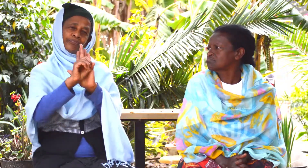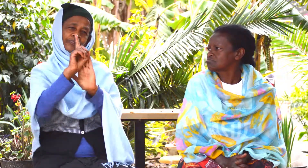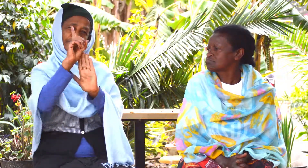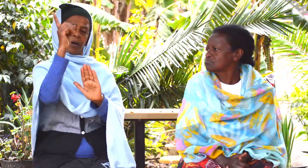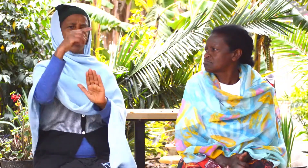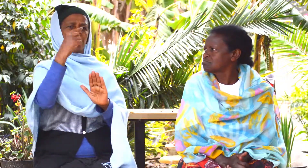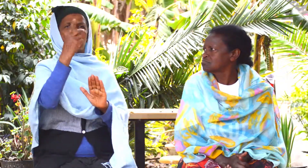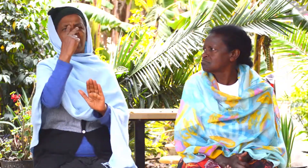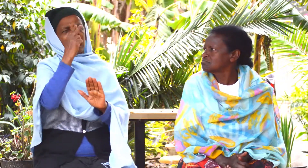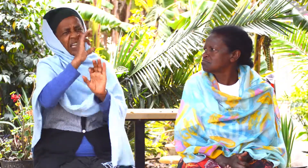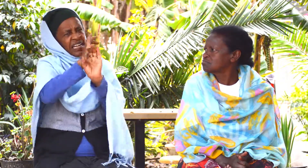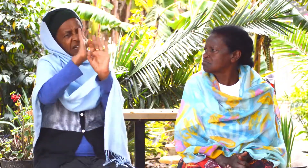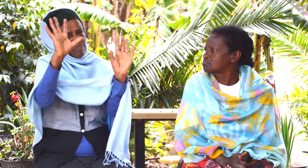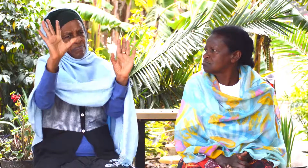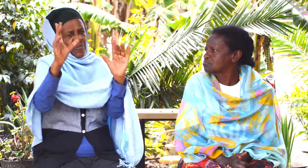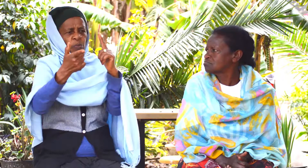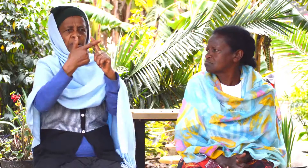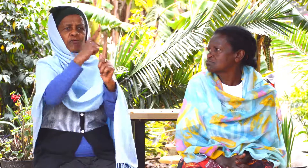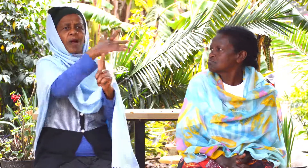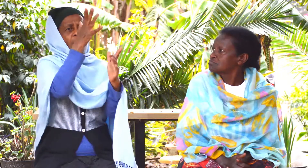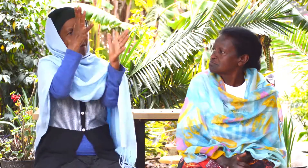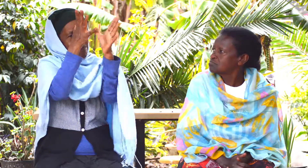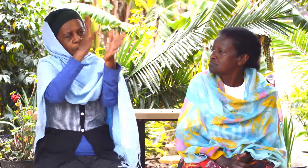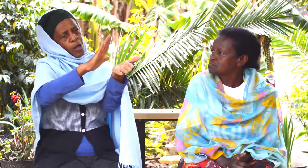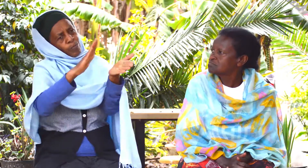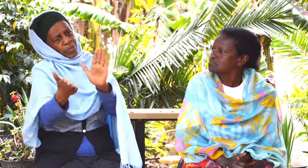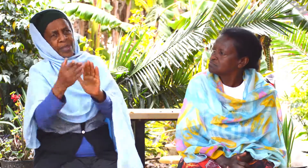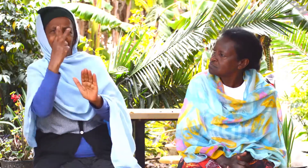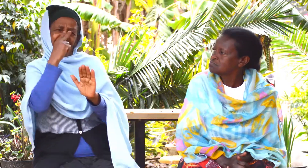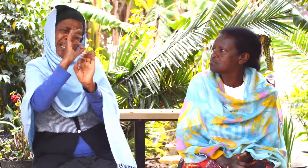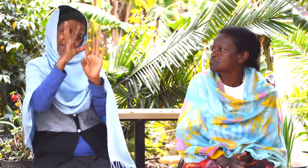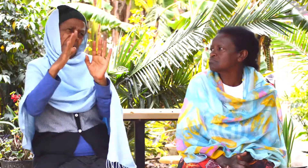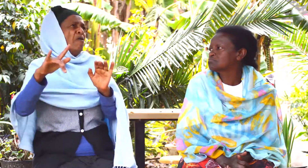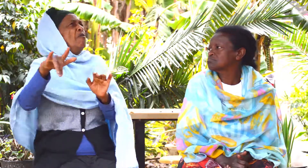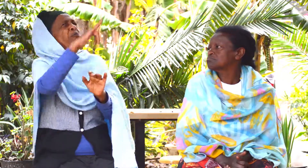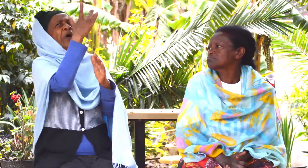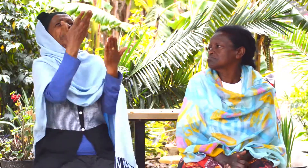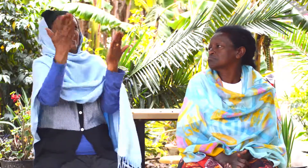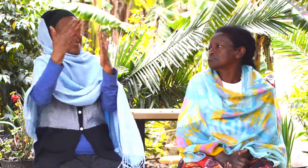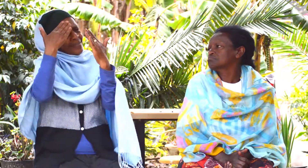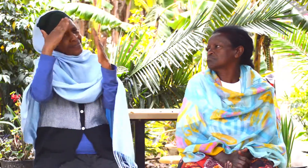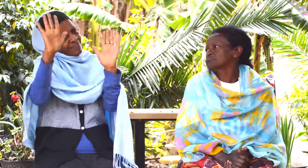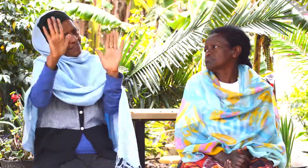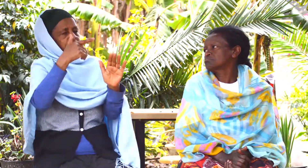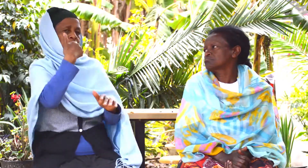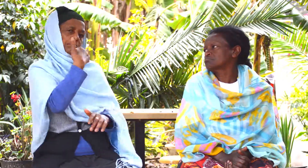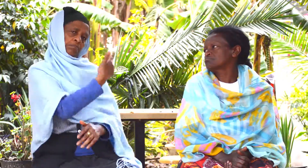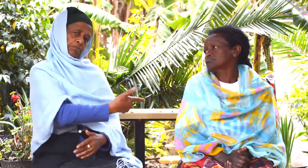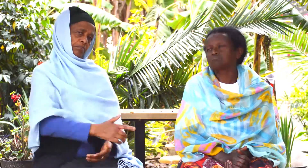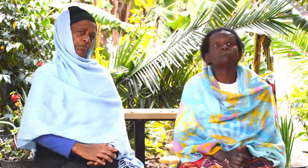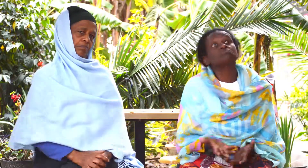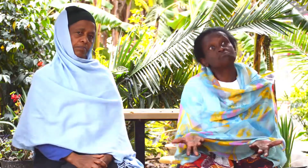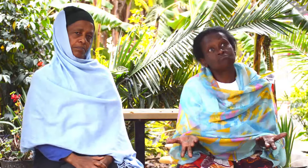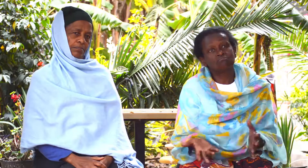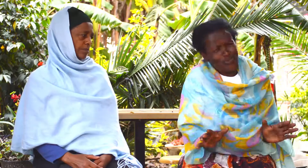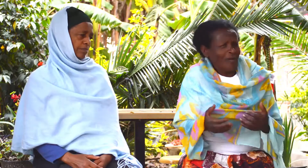anything about her son. በተጨማሪ አያቷ ሞቷል እና ምን አይነት ሁኔታ ውስጥ እንዳሉ እንኳን አታውቅም። ልጄ